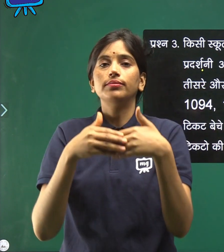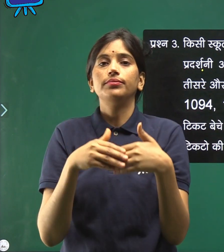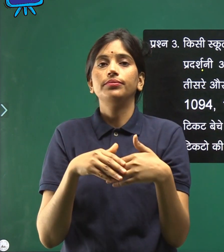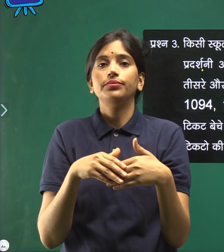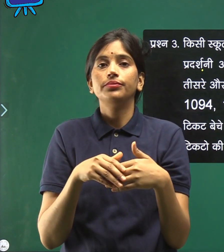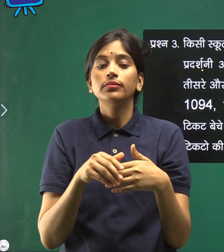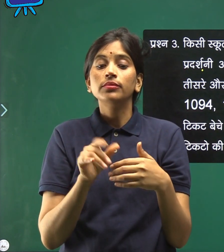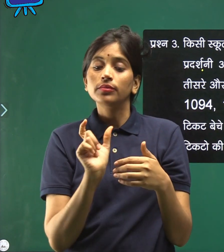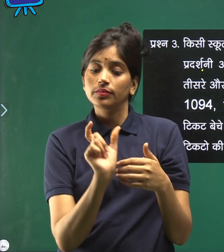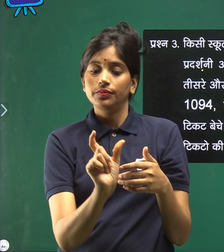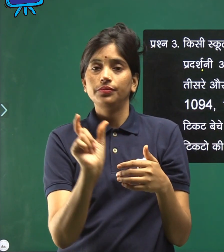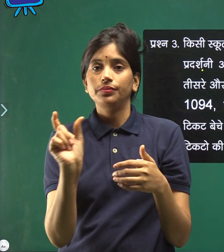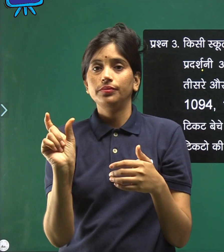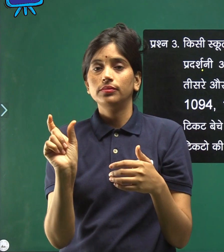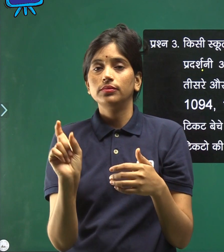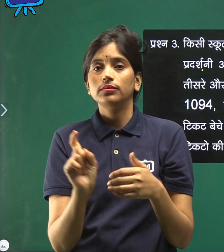क्रमशः